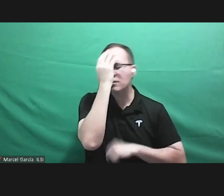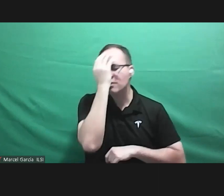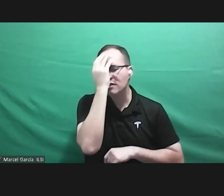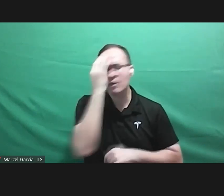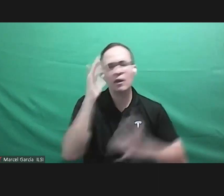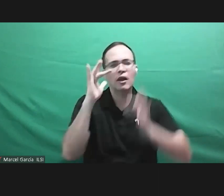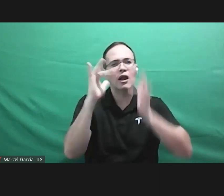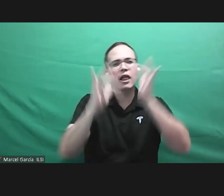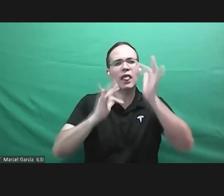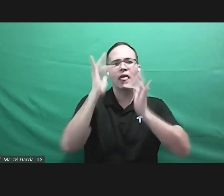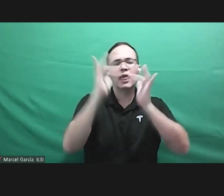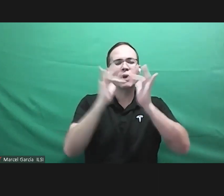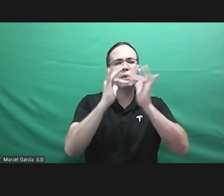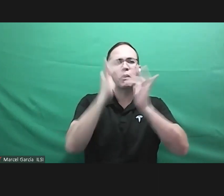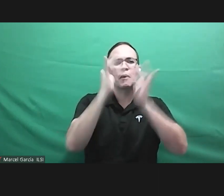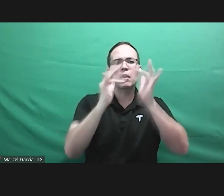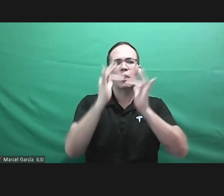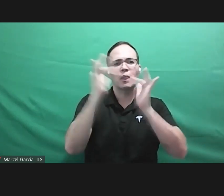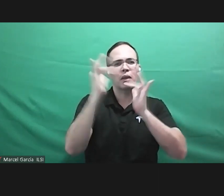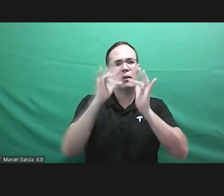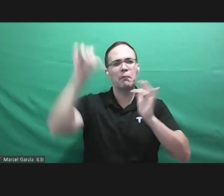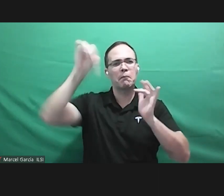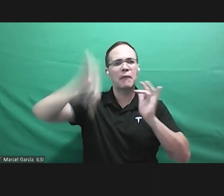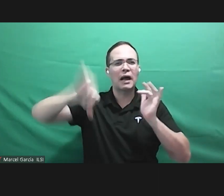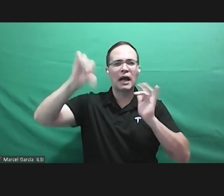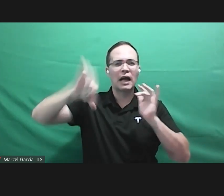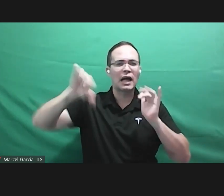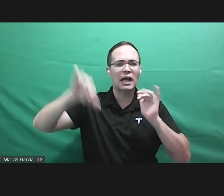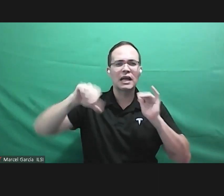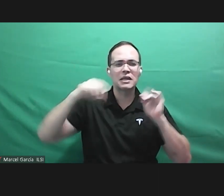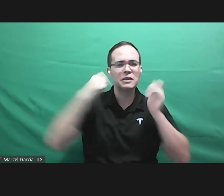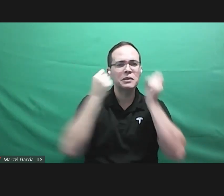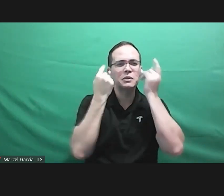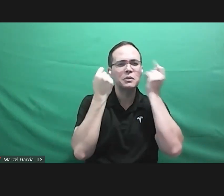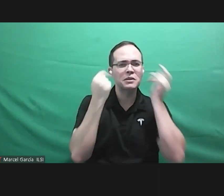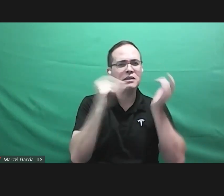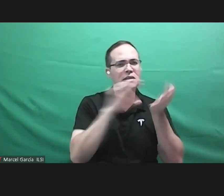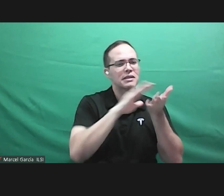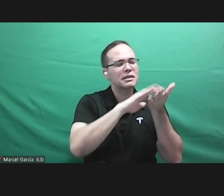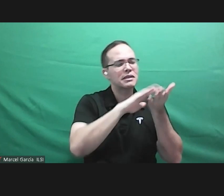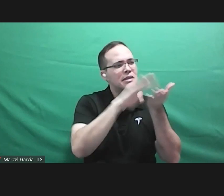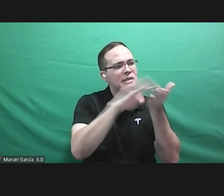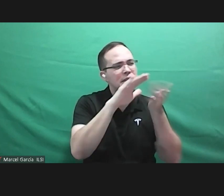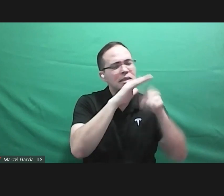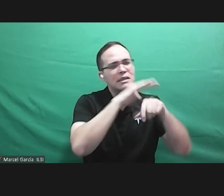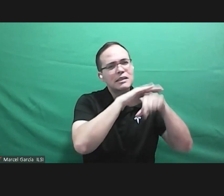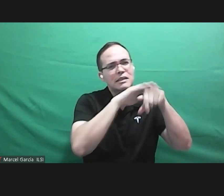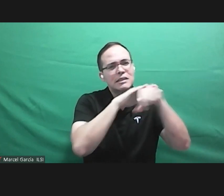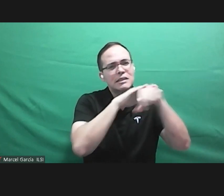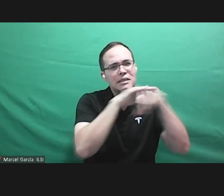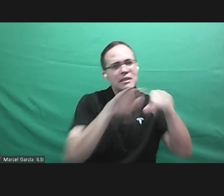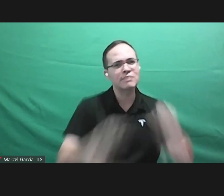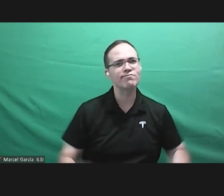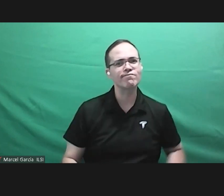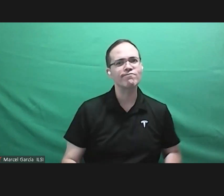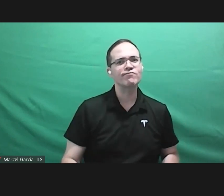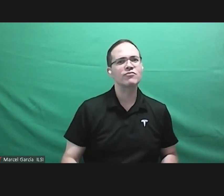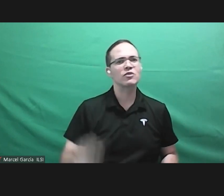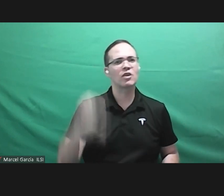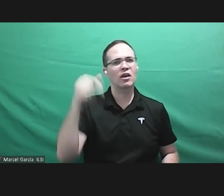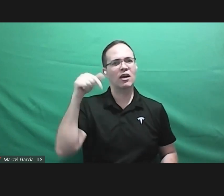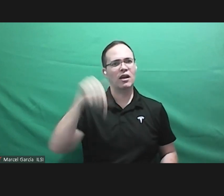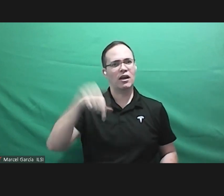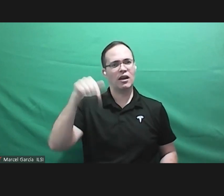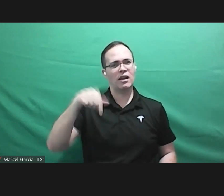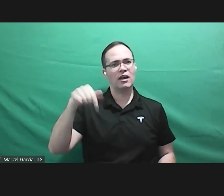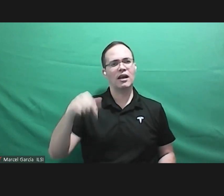entender. Ya. Hay un problema de electricidad en Riohacha ahora. No hay electricidad. Y la conexión es muy mala.